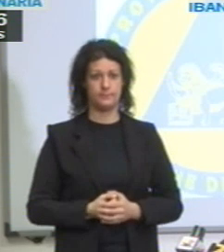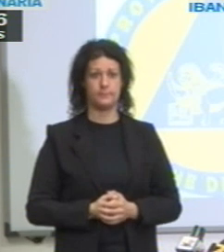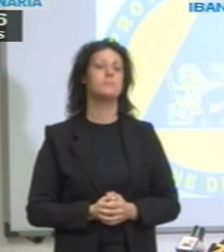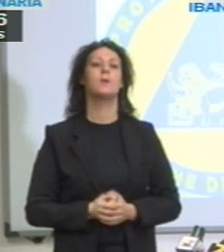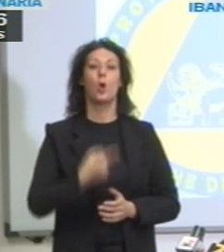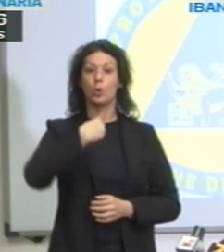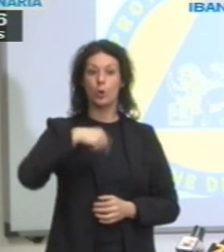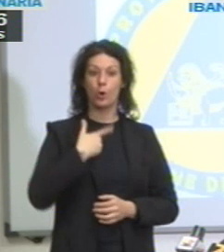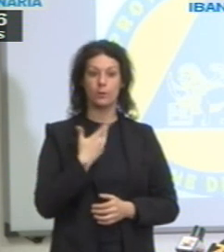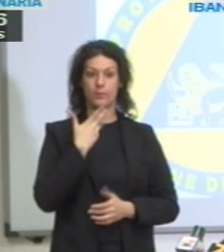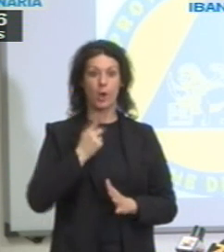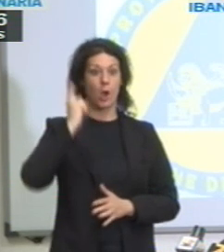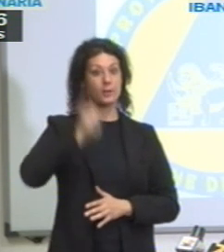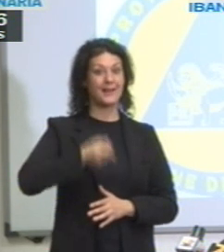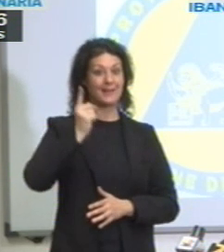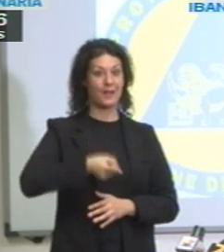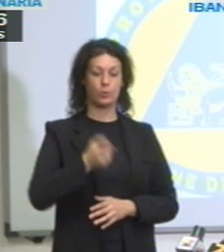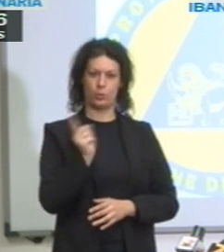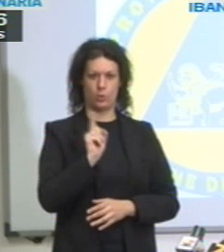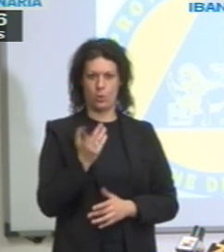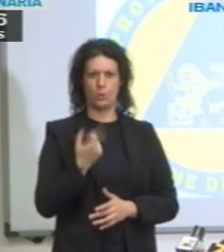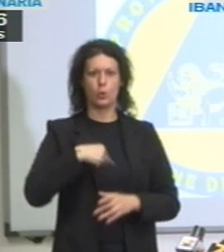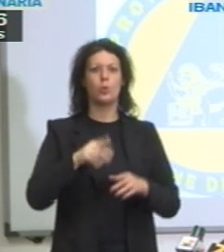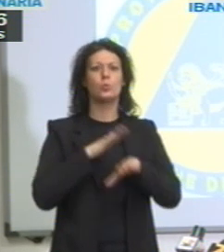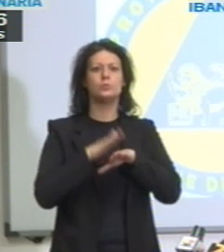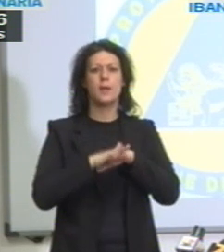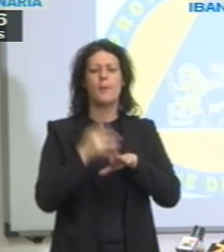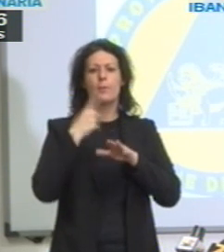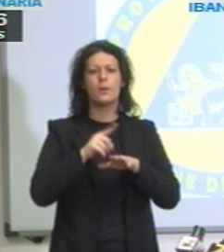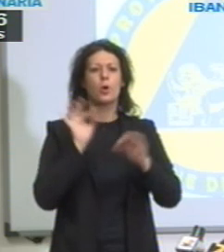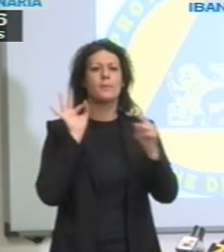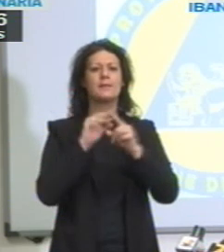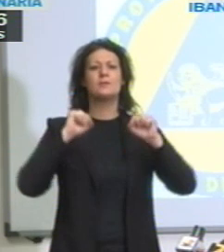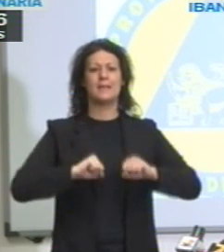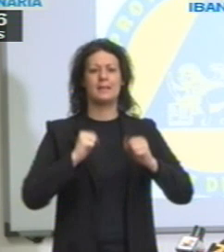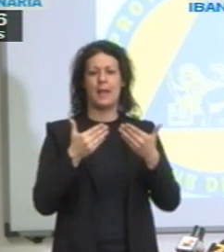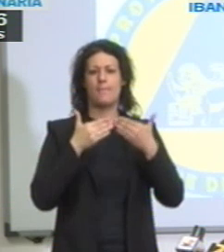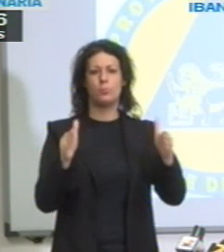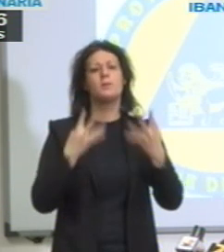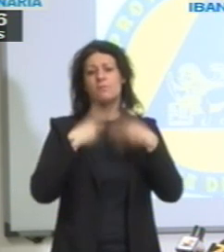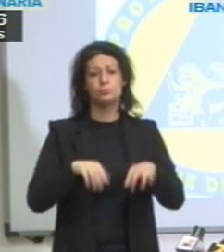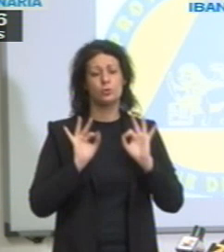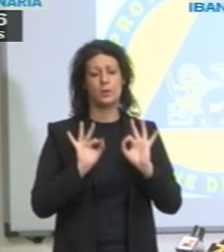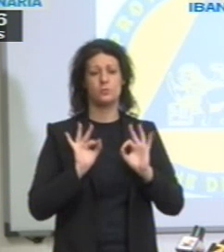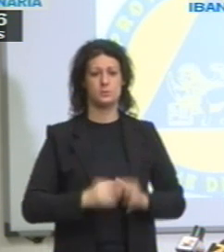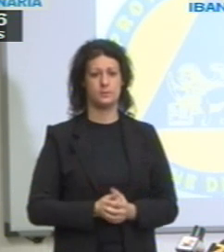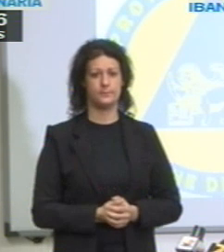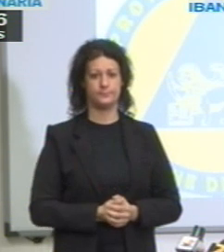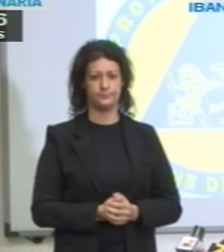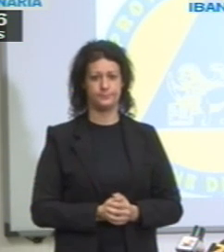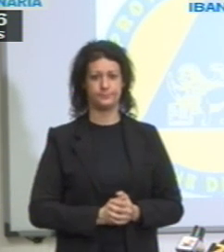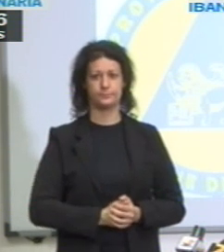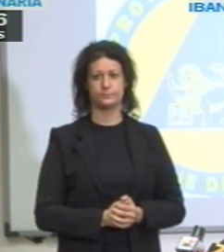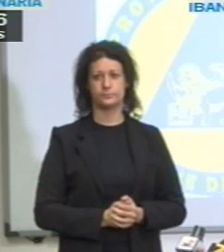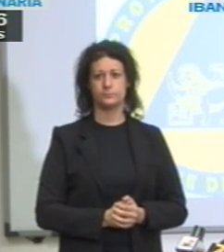che questi sono strumenti di sanità pubblica, cioè non è, funziona, sì, funziona così, purtroppo. Gatto